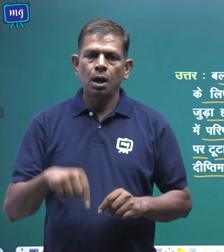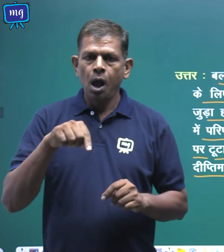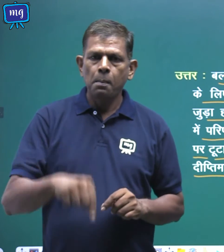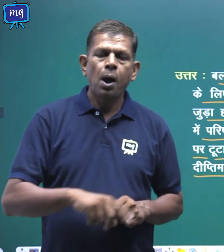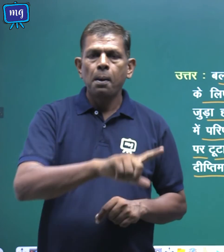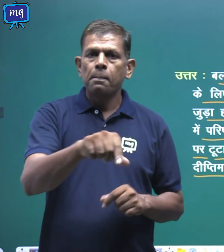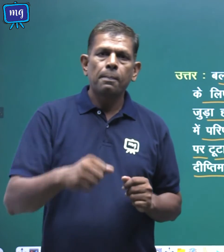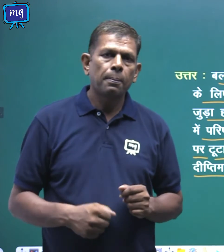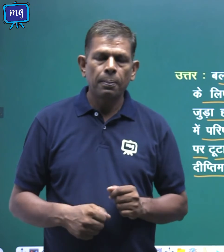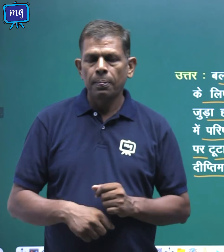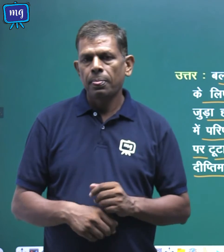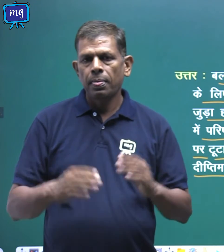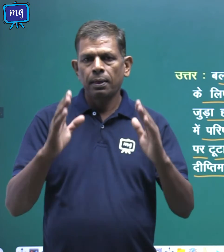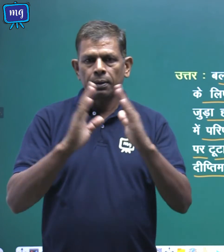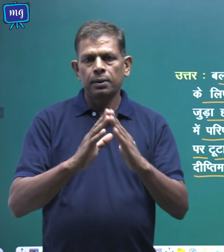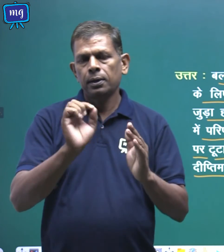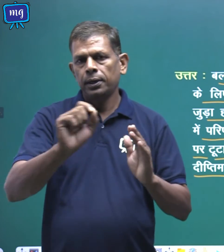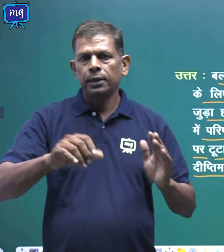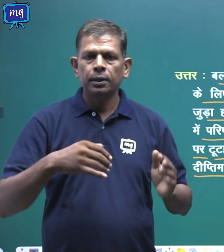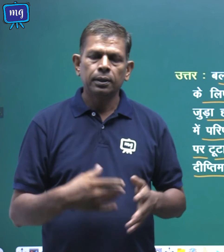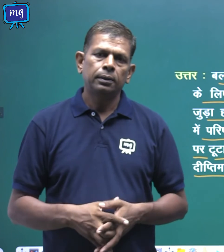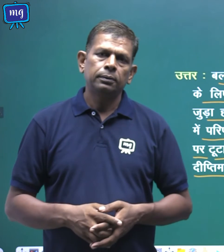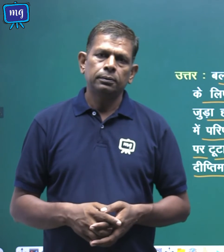अब आप गृह कार्य करेंगे।